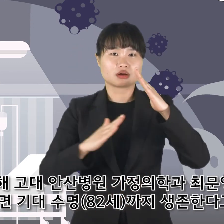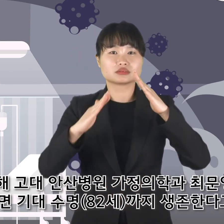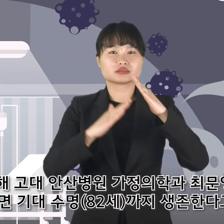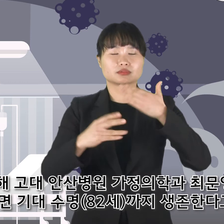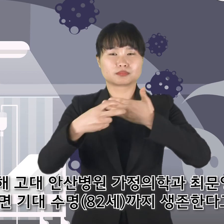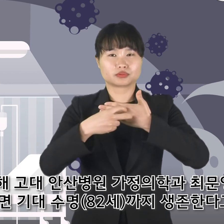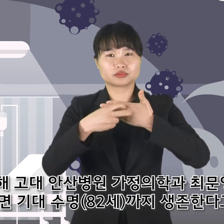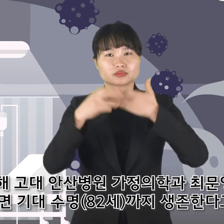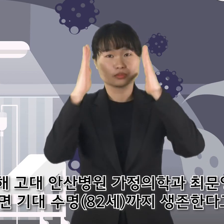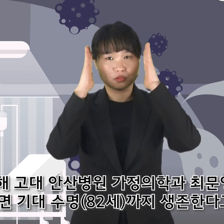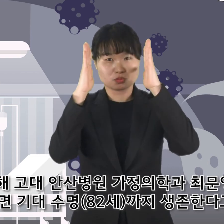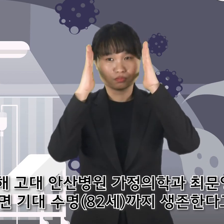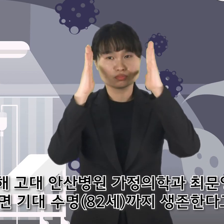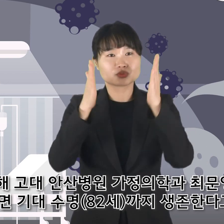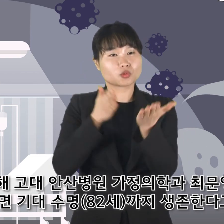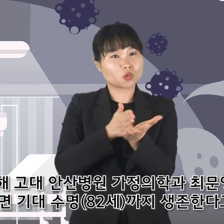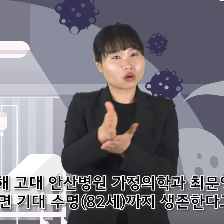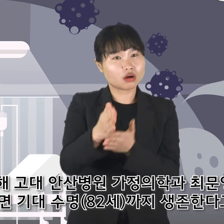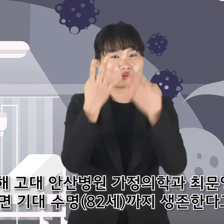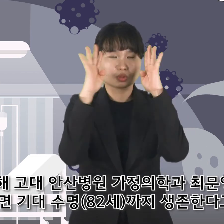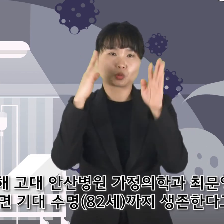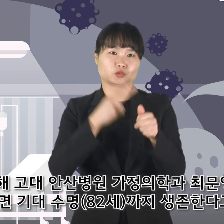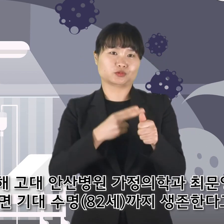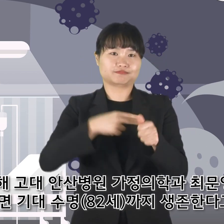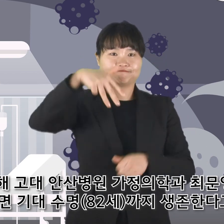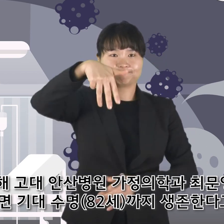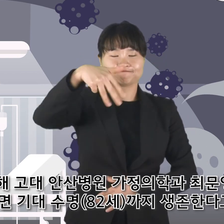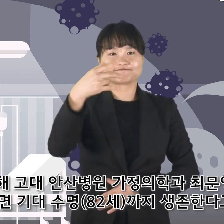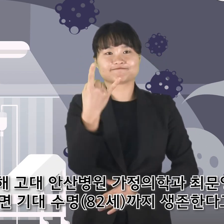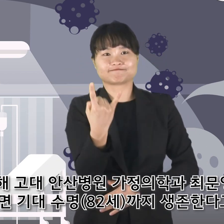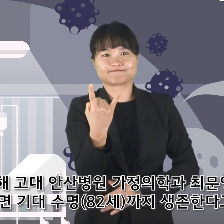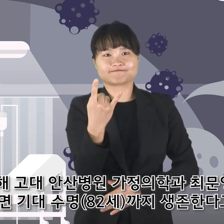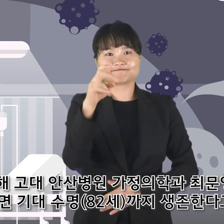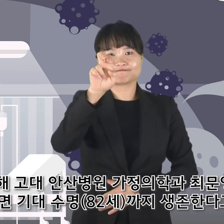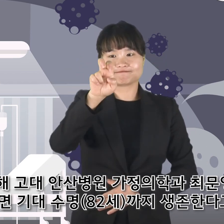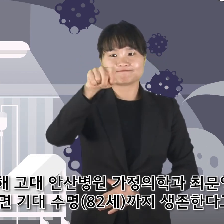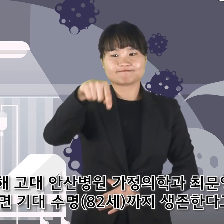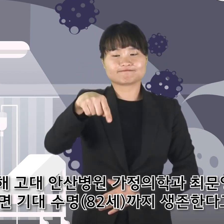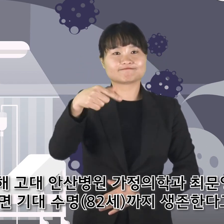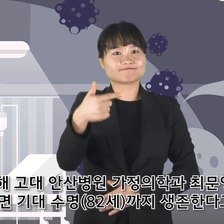이와 관련해 고대 안산병원 가정의학과 최문영 교수는